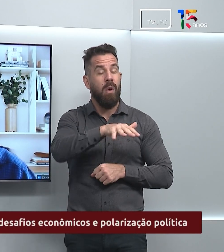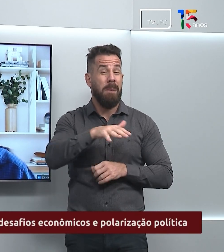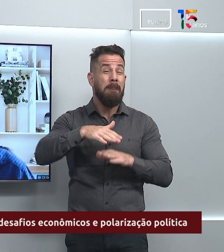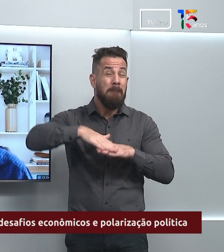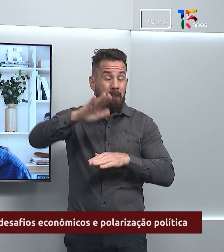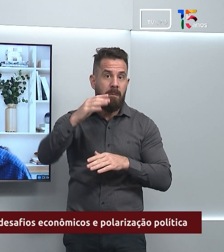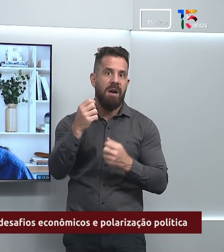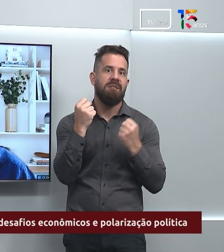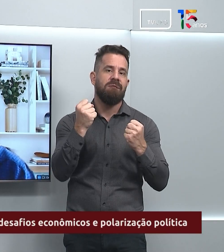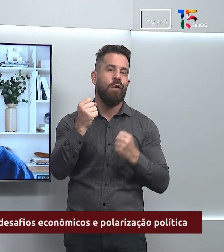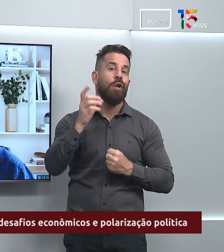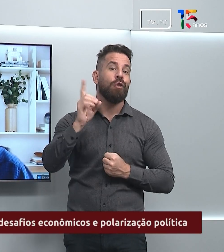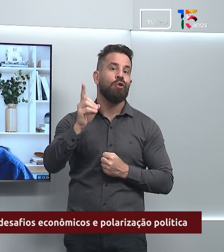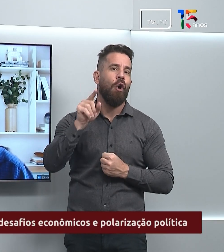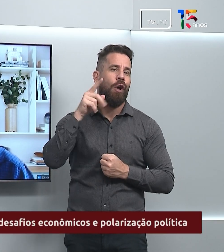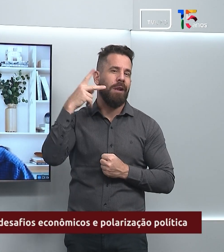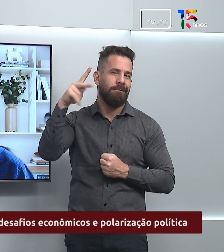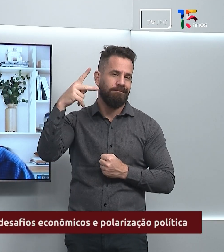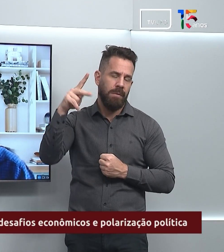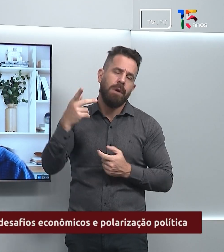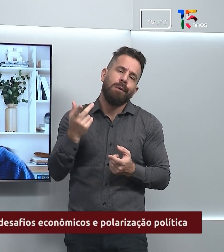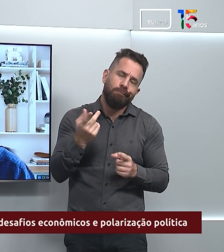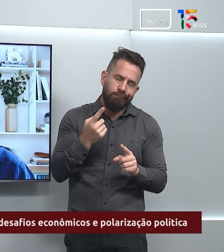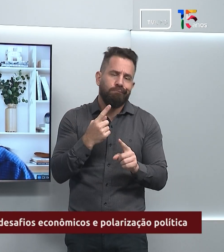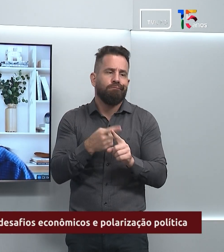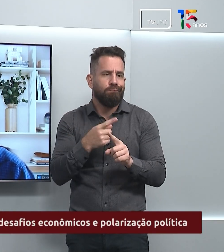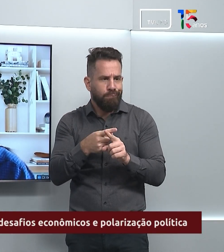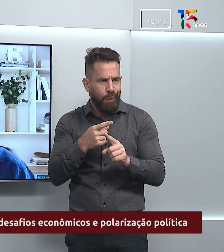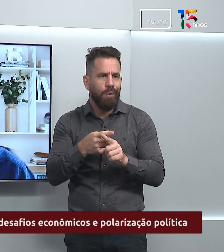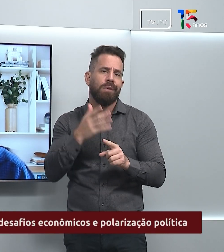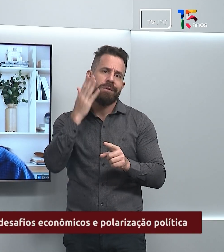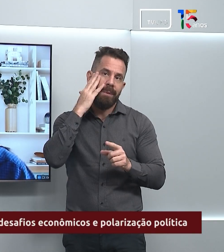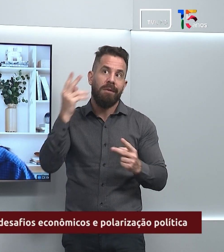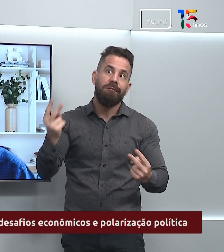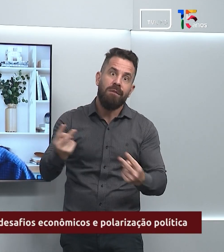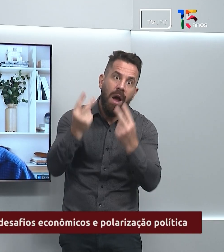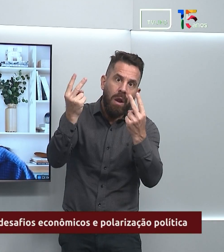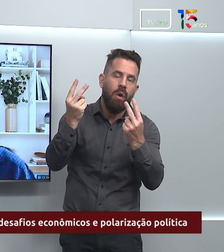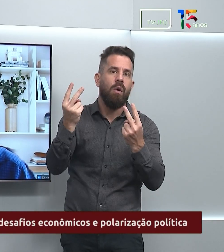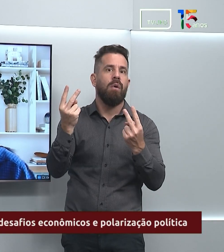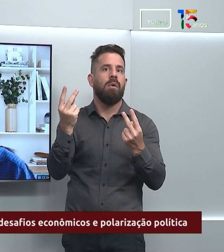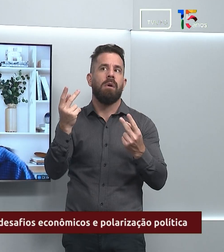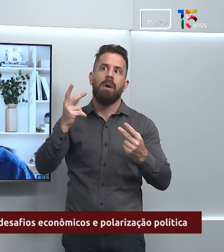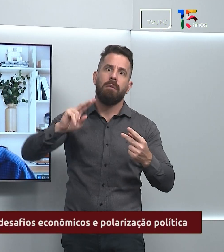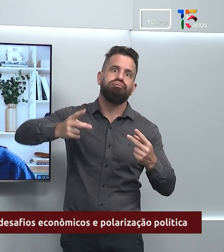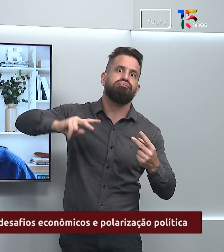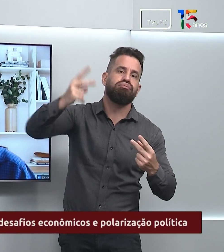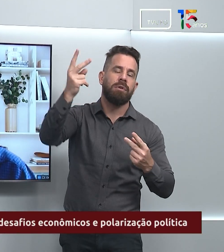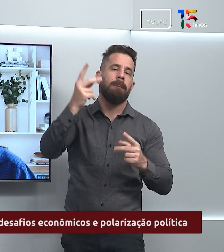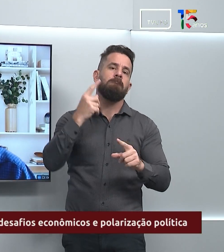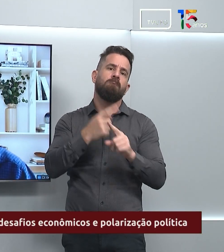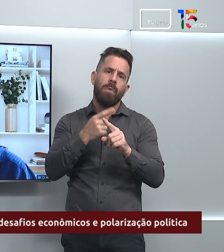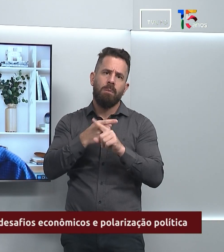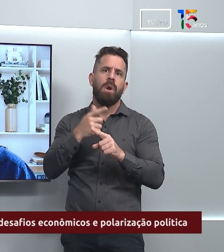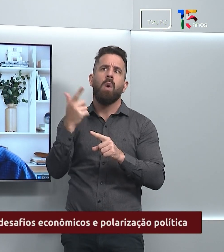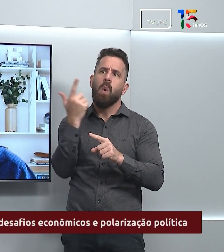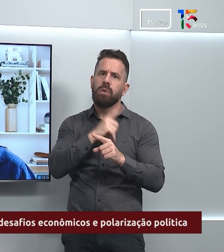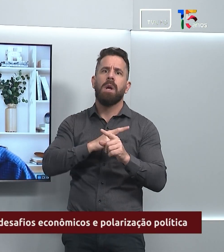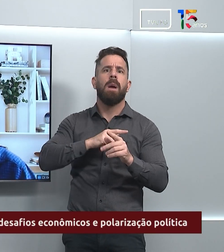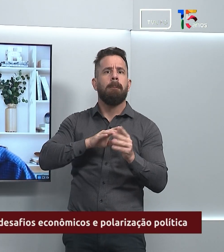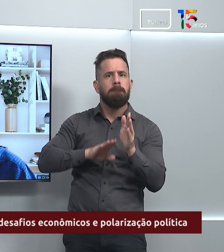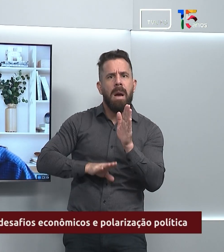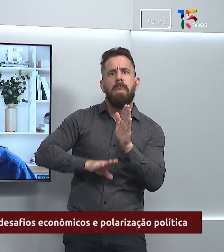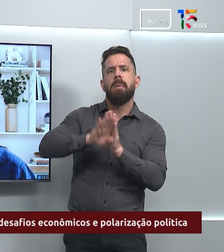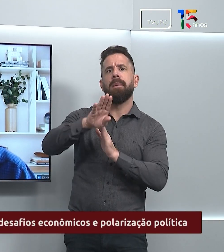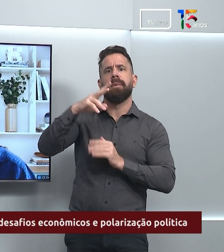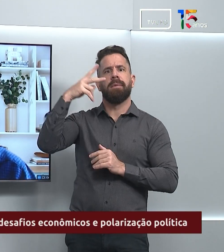termos globais, né? Isso se deveu à lentidão dos Estados Unidos em reduzir as suas